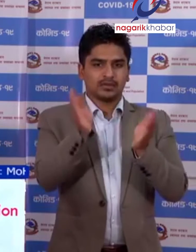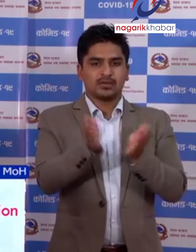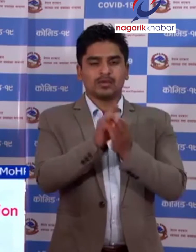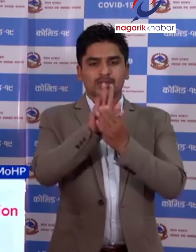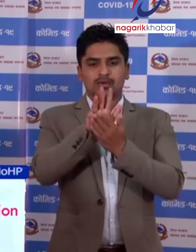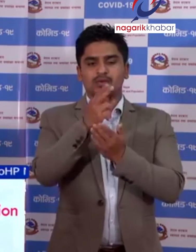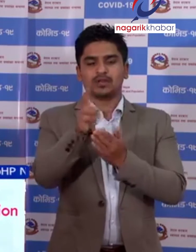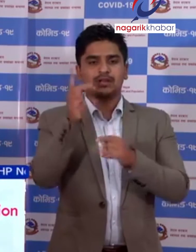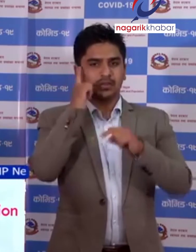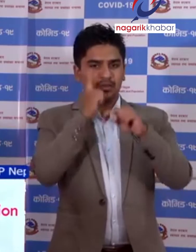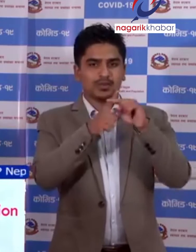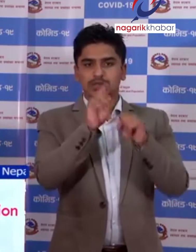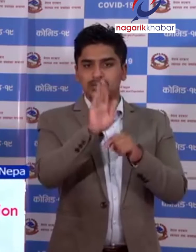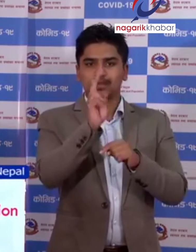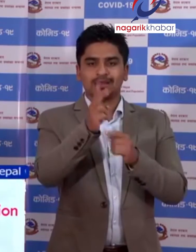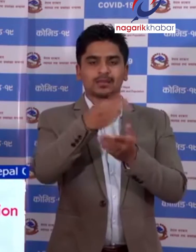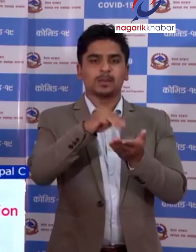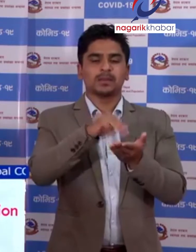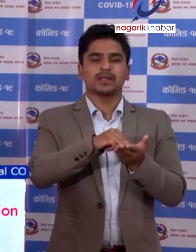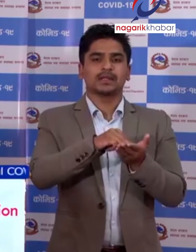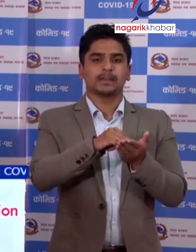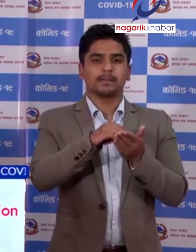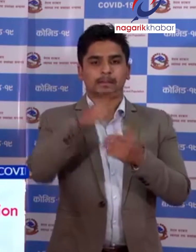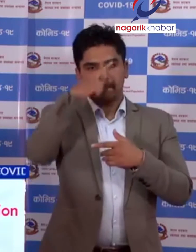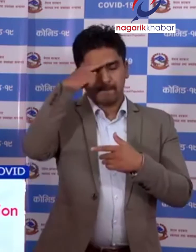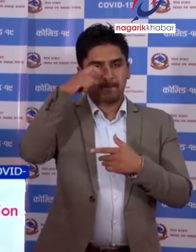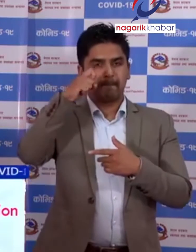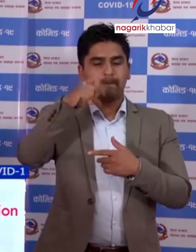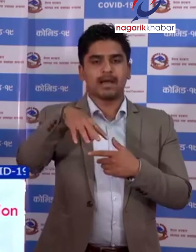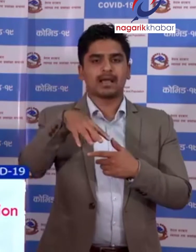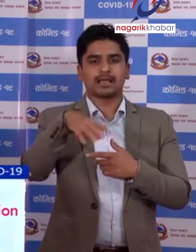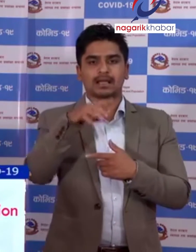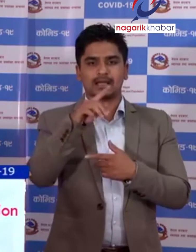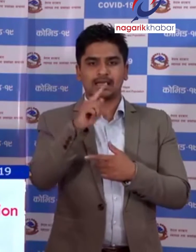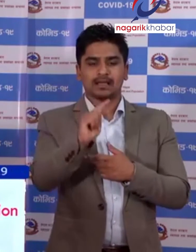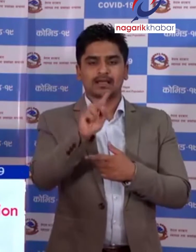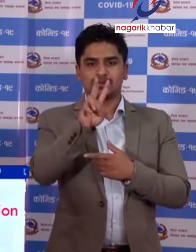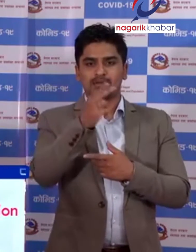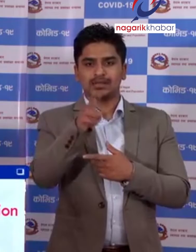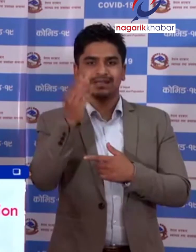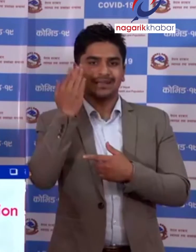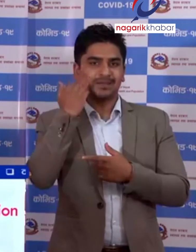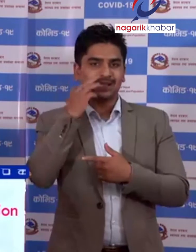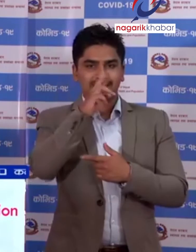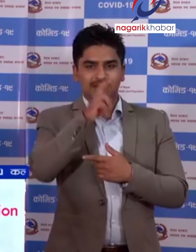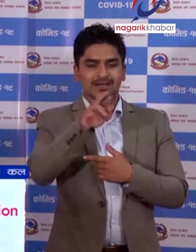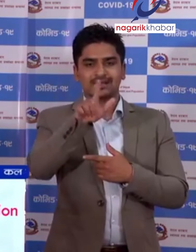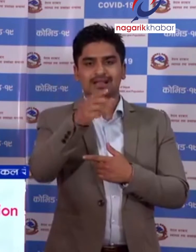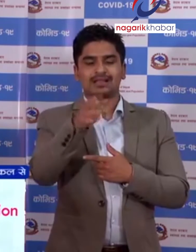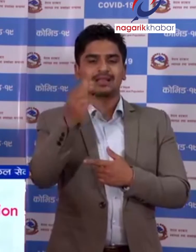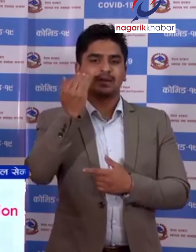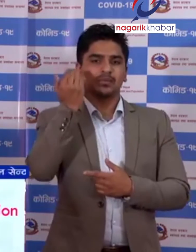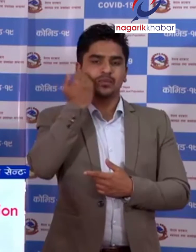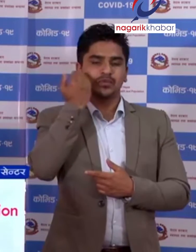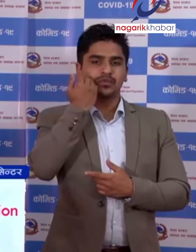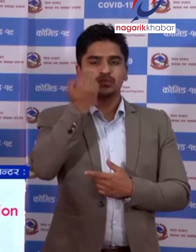को पॉजिटिव आएको छ, त्यसमध्ये बाँके का दुई जना महिला र 7 जना